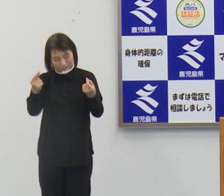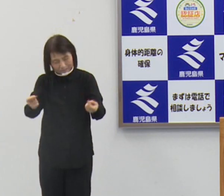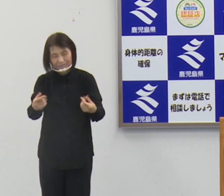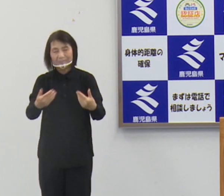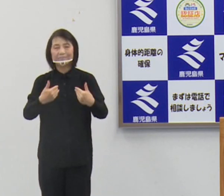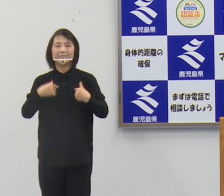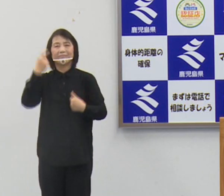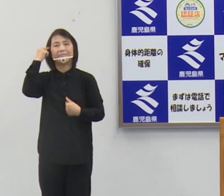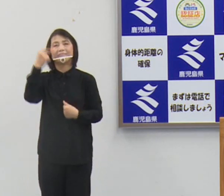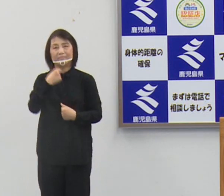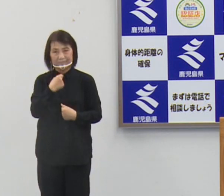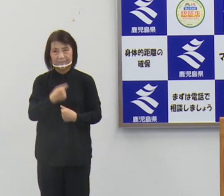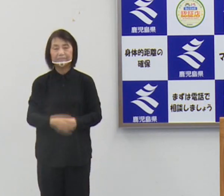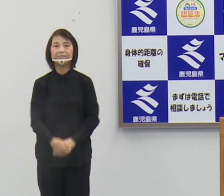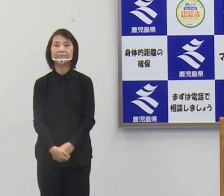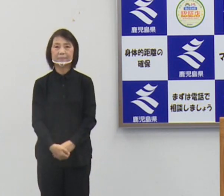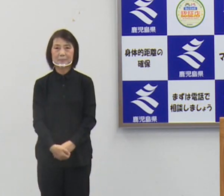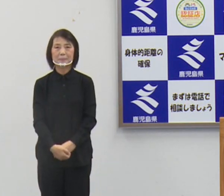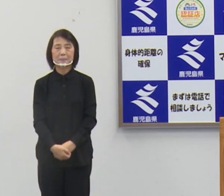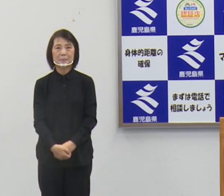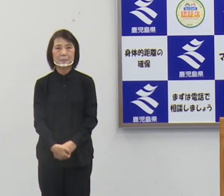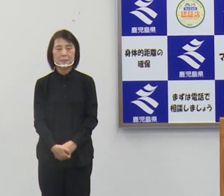があると考えております。